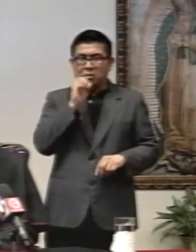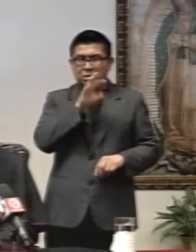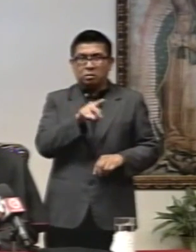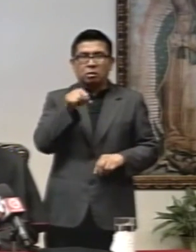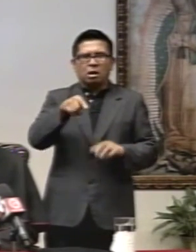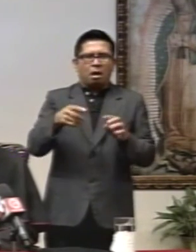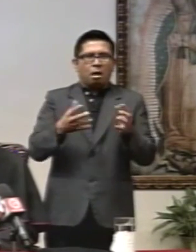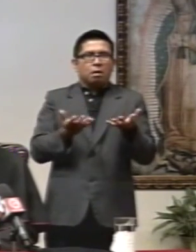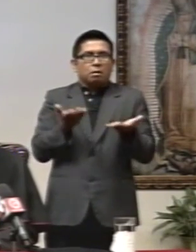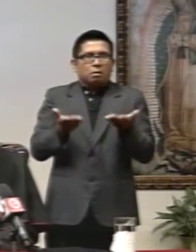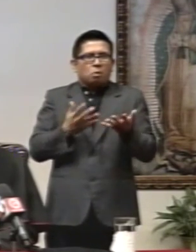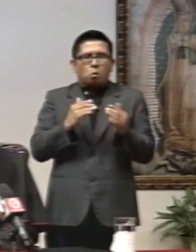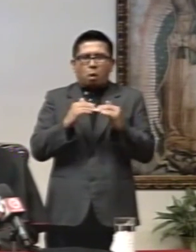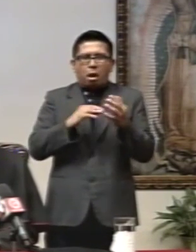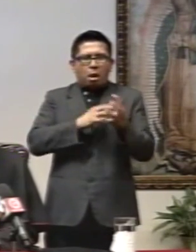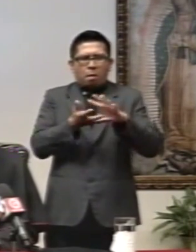volver